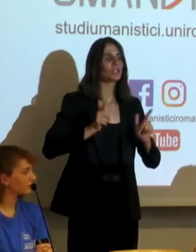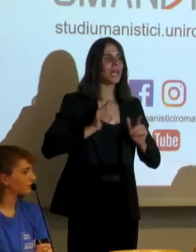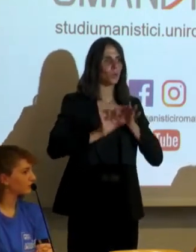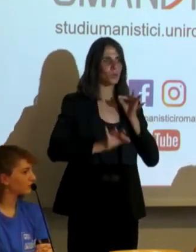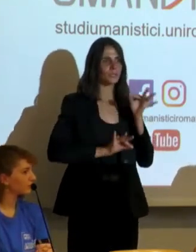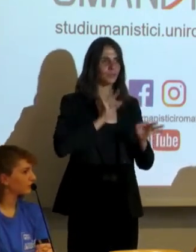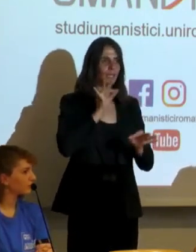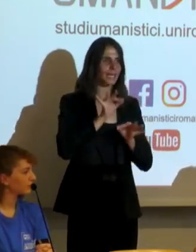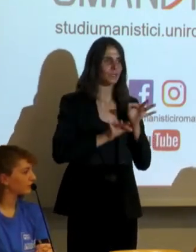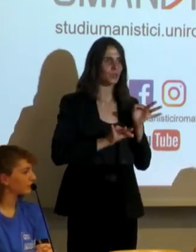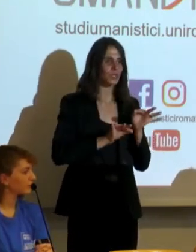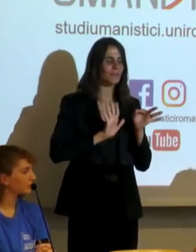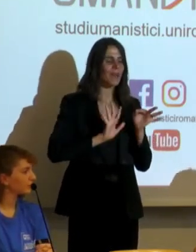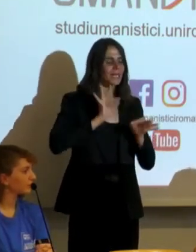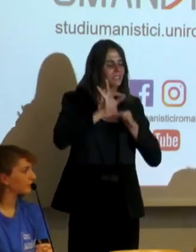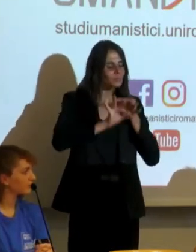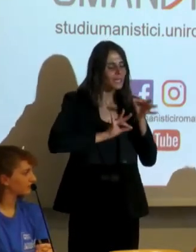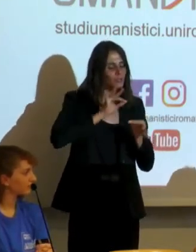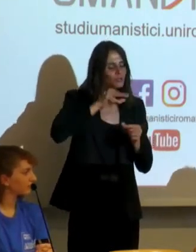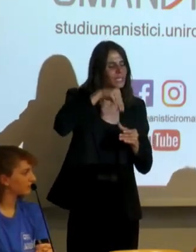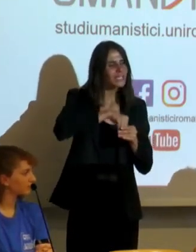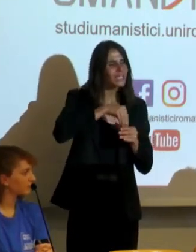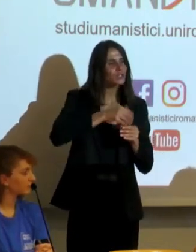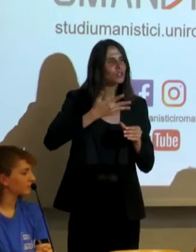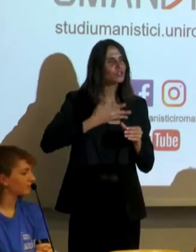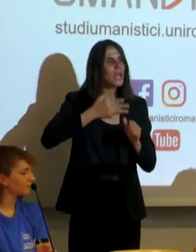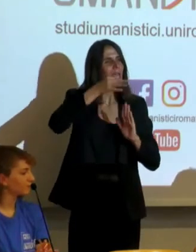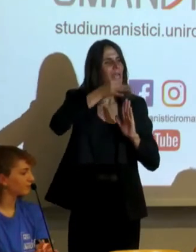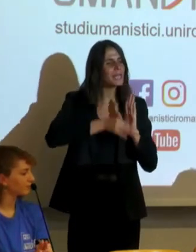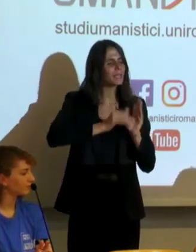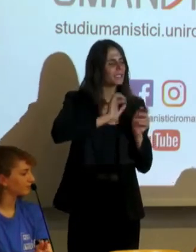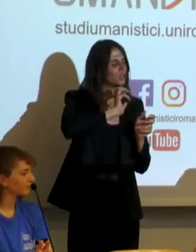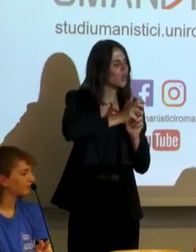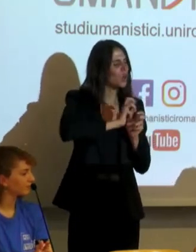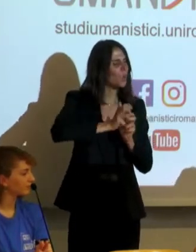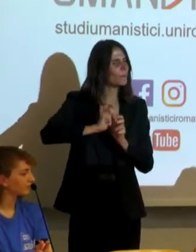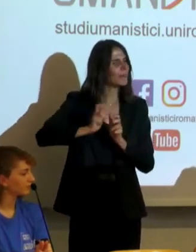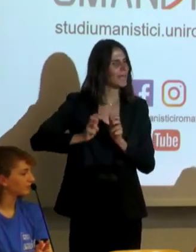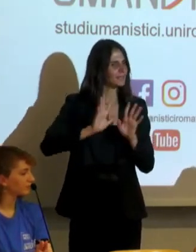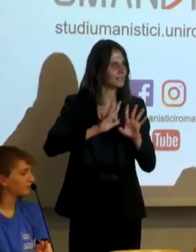che è fatta di complessità. Perciò